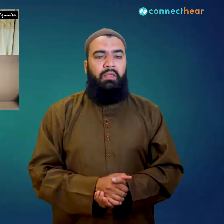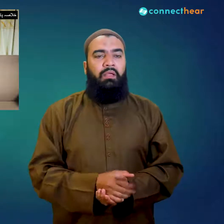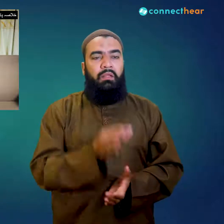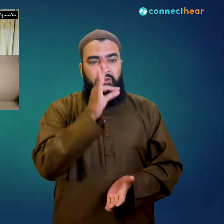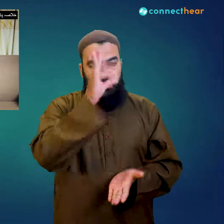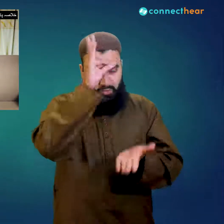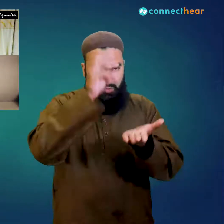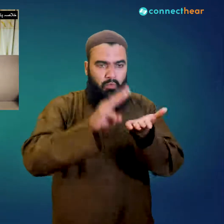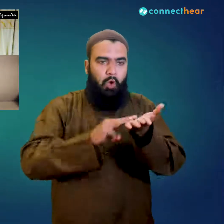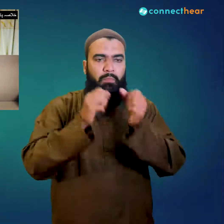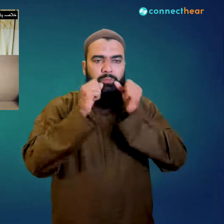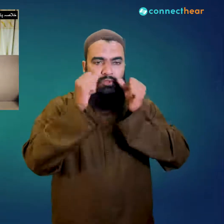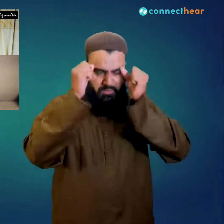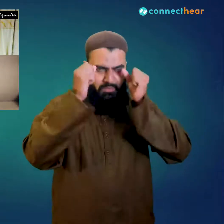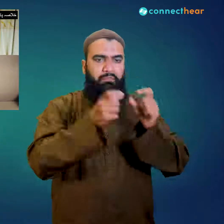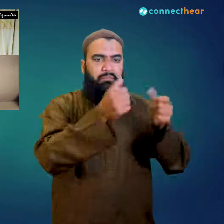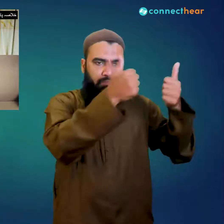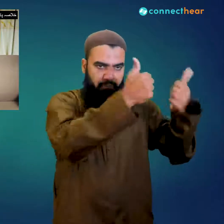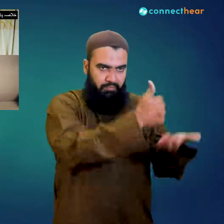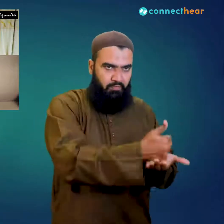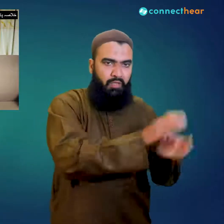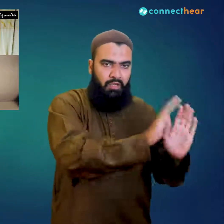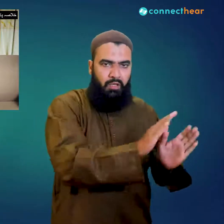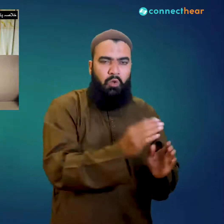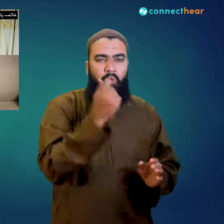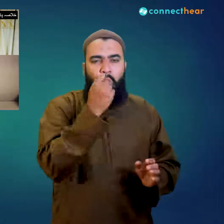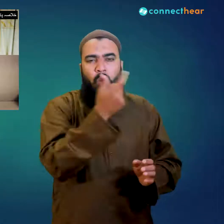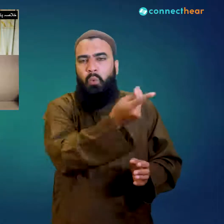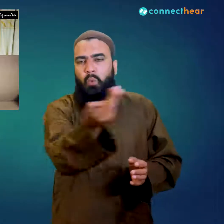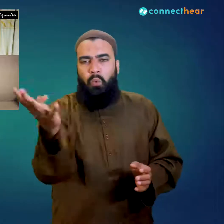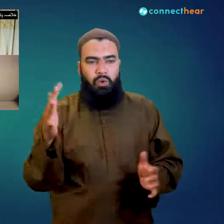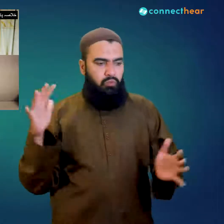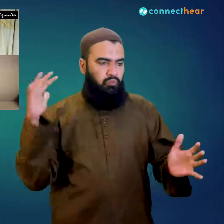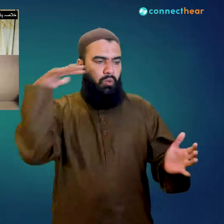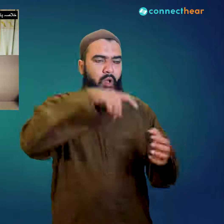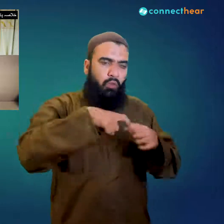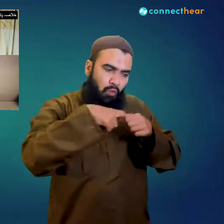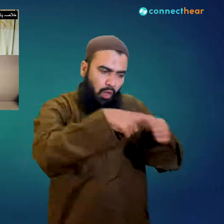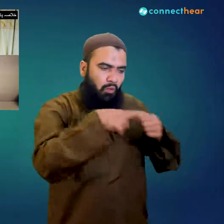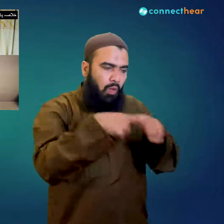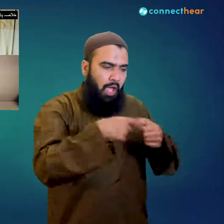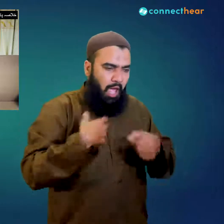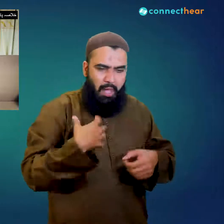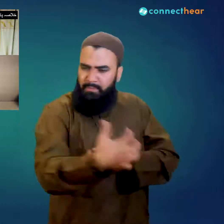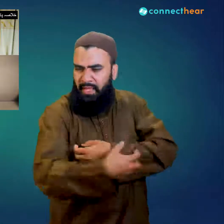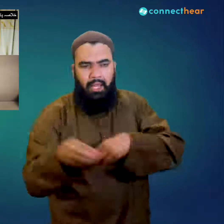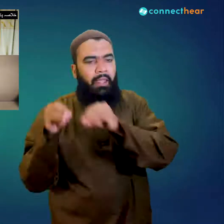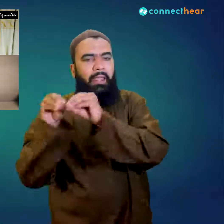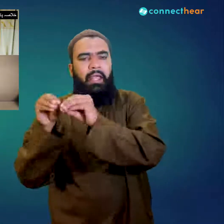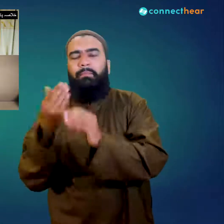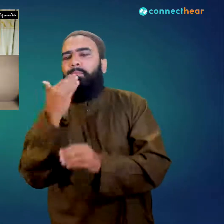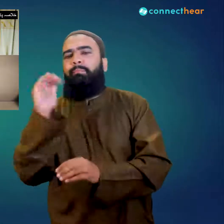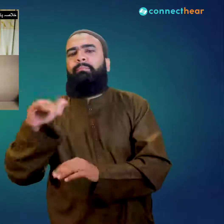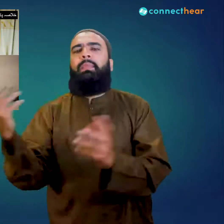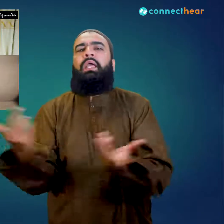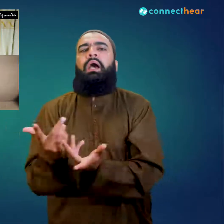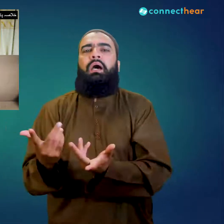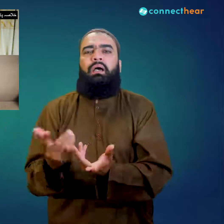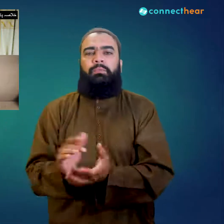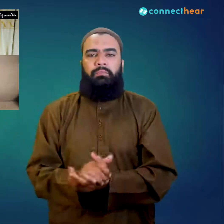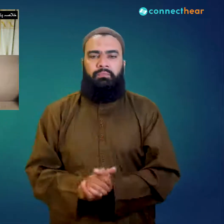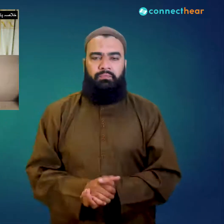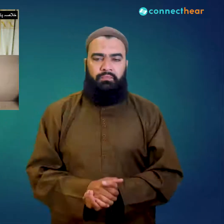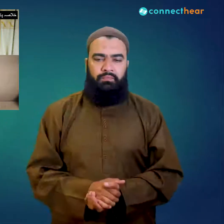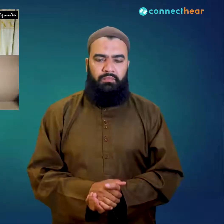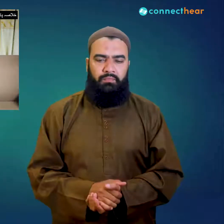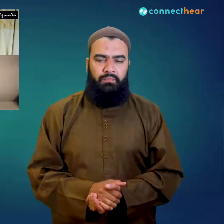ما انفقتم من خیر فللوالدین والاقربین والیتامى والمساکین وابن السبیل۔ یہ